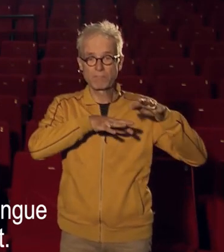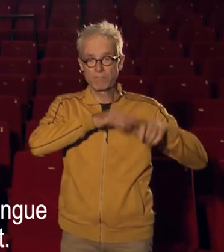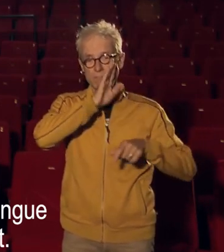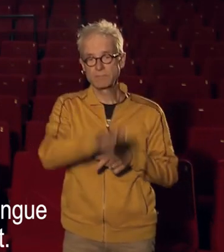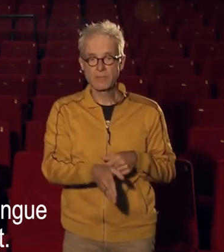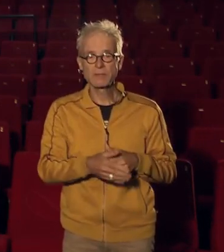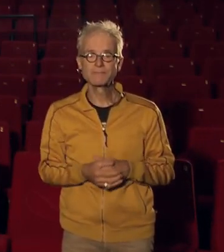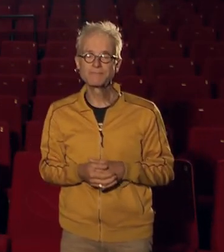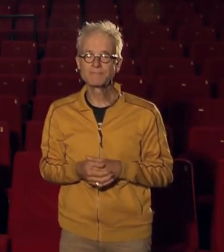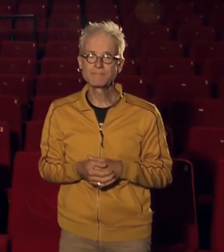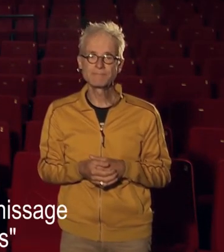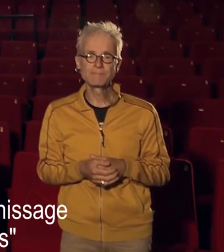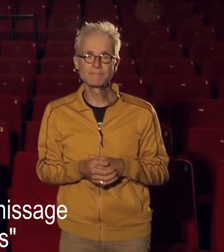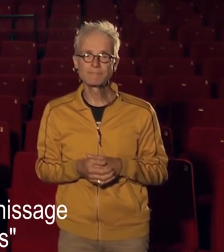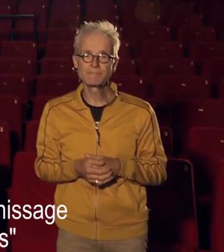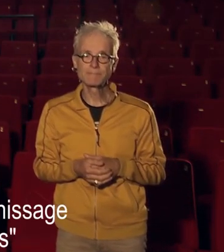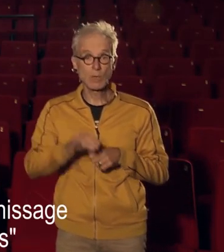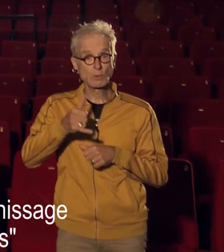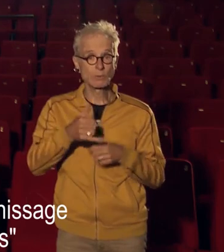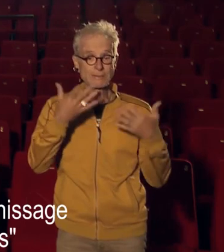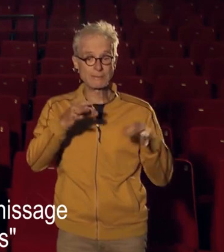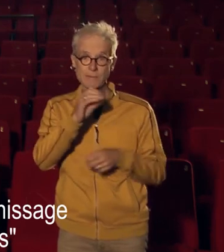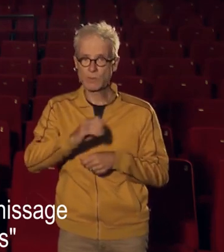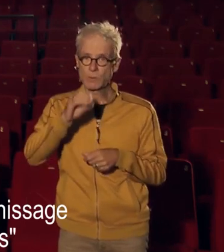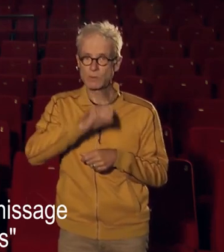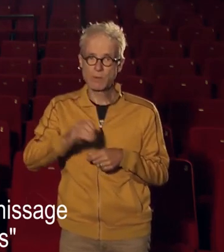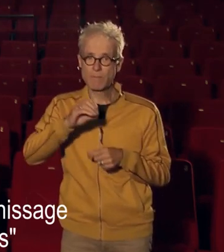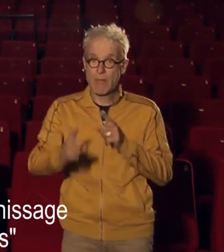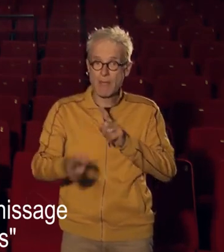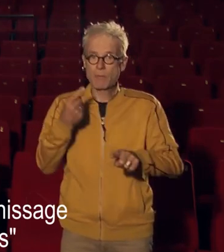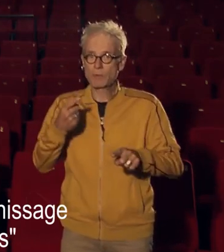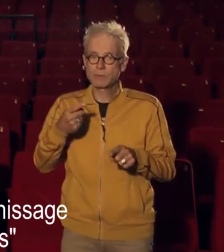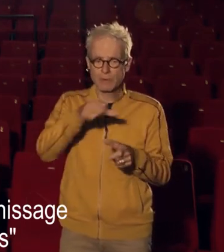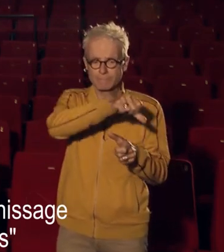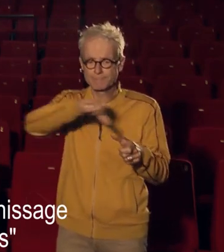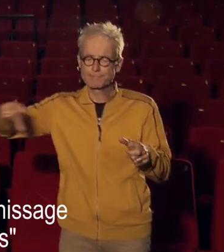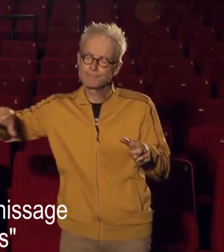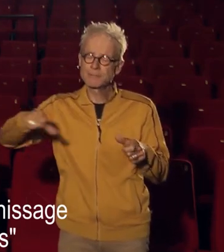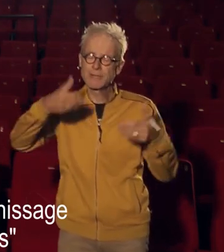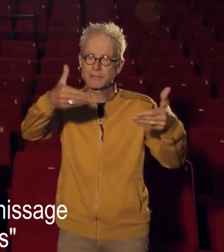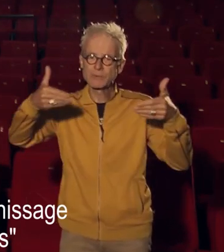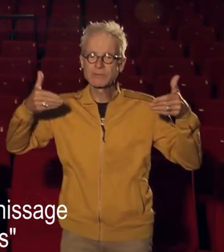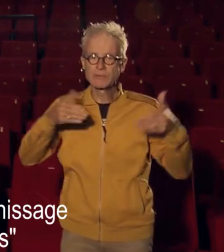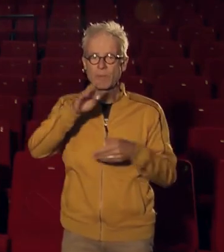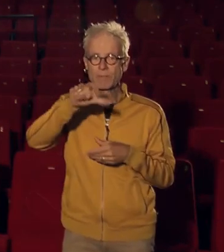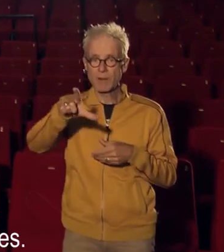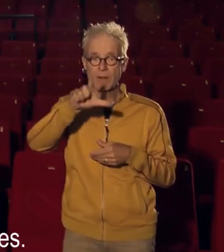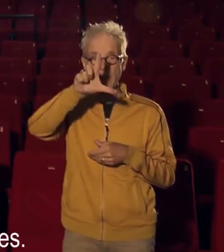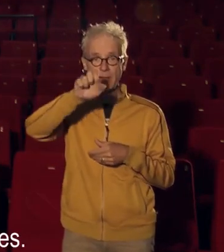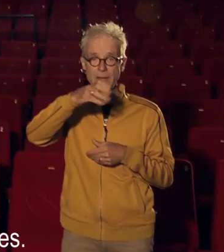oui! Le jeudi 10 octobre, ne ratez pas le vernissage de l'exposition « Le bal des lémures » qui se tient du 10